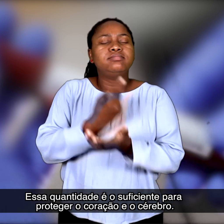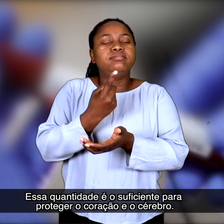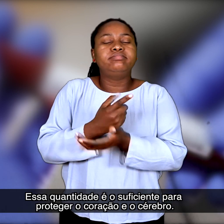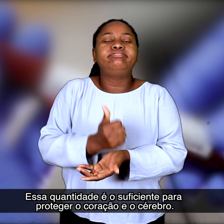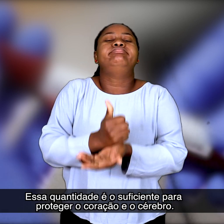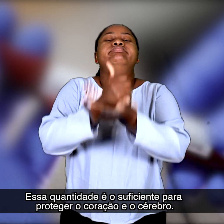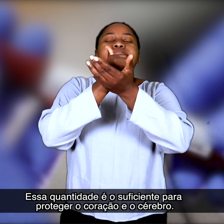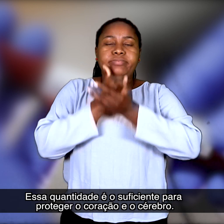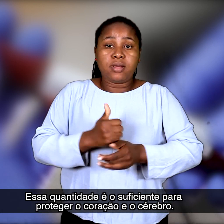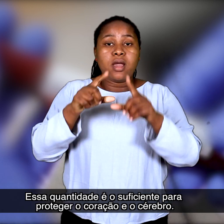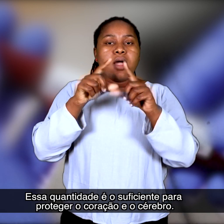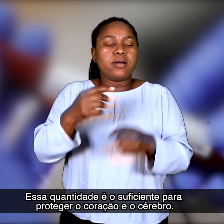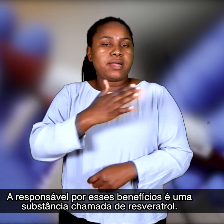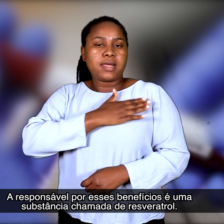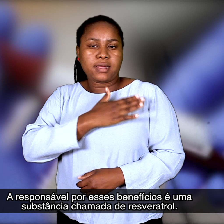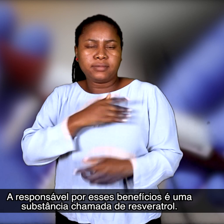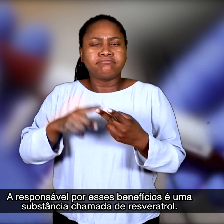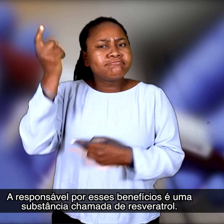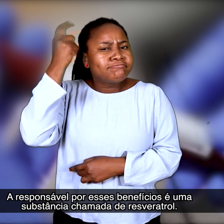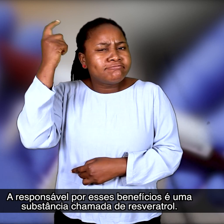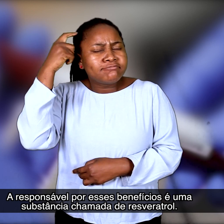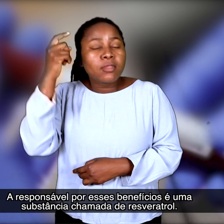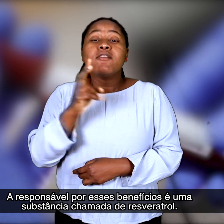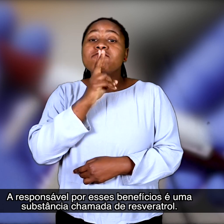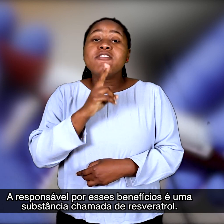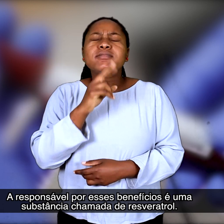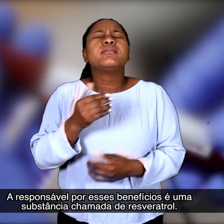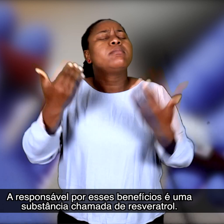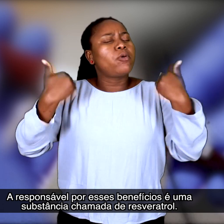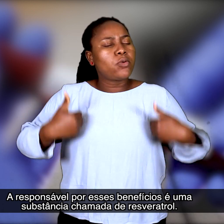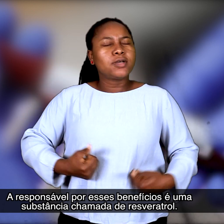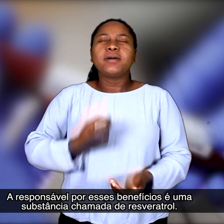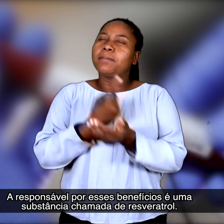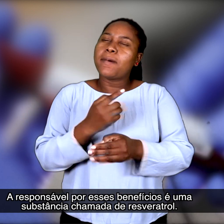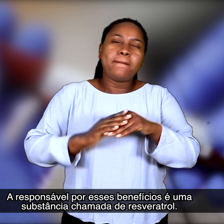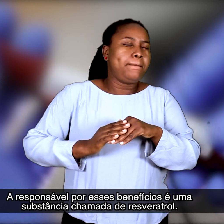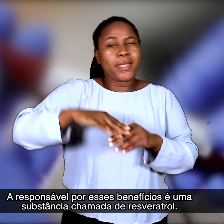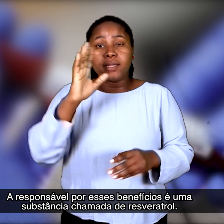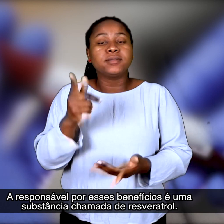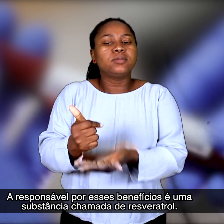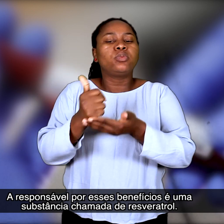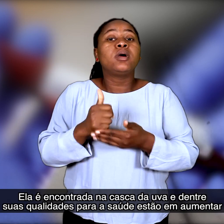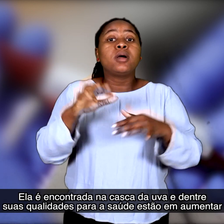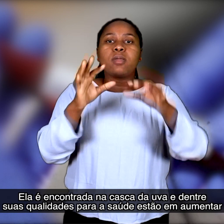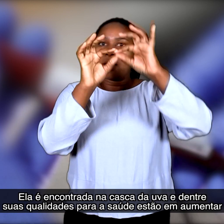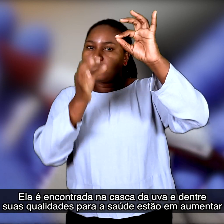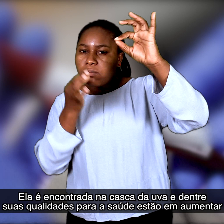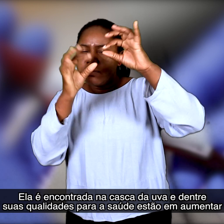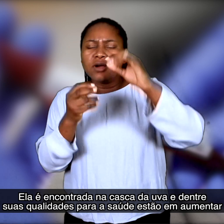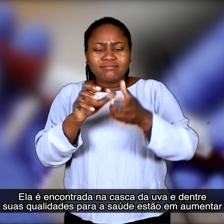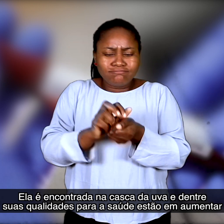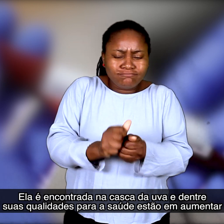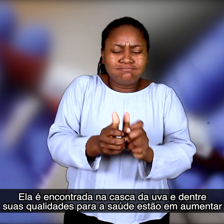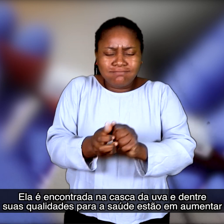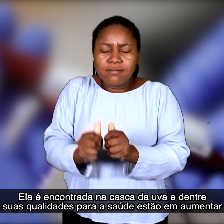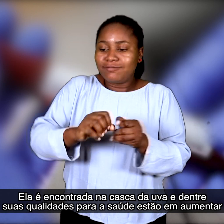e o cérebro. A responsável por estes benefícios é uma substância chamada revés ratol. Ela é